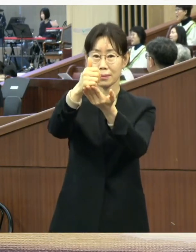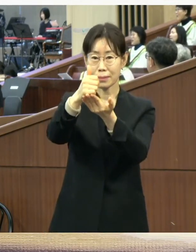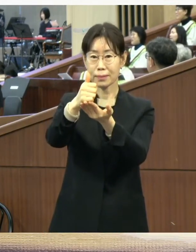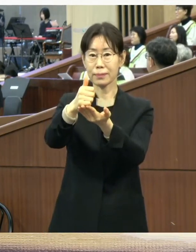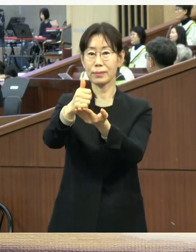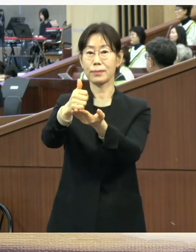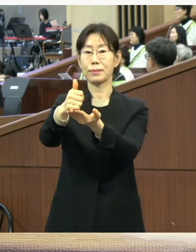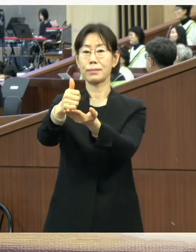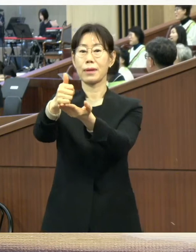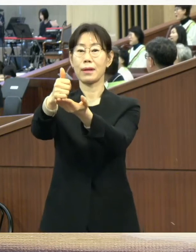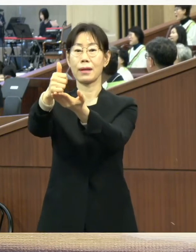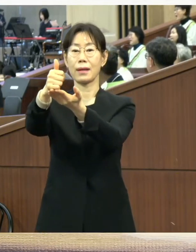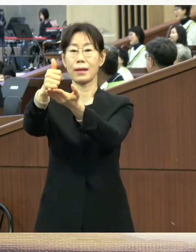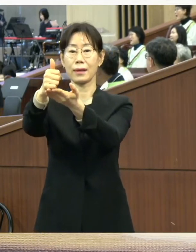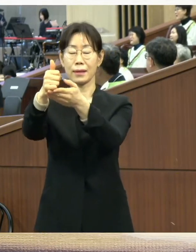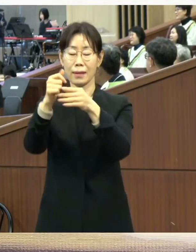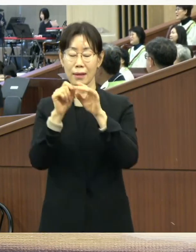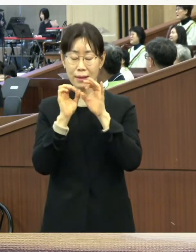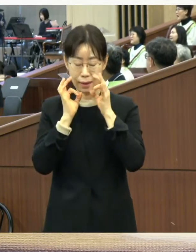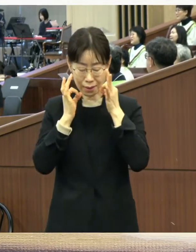주님 앞만